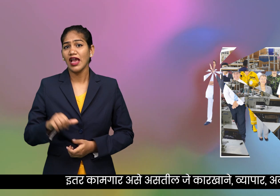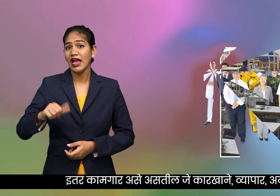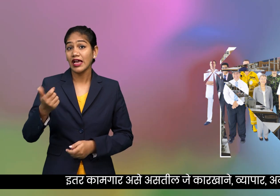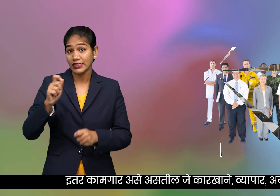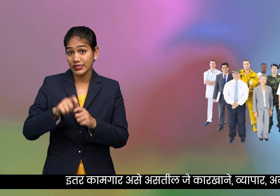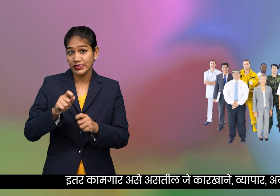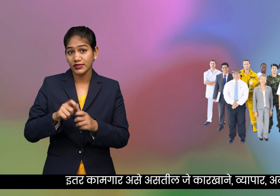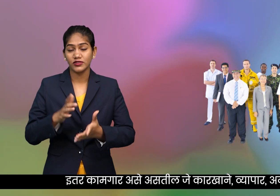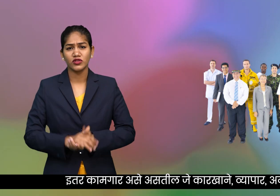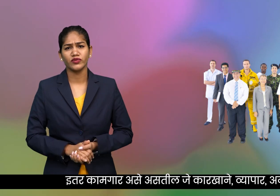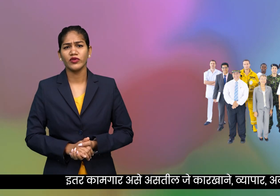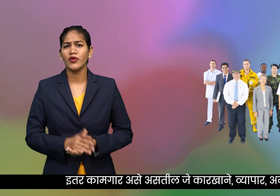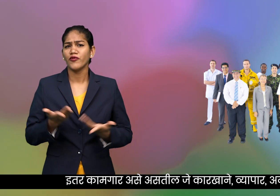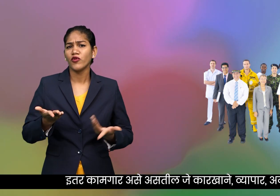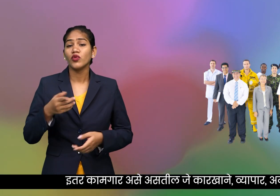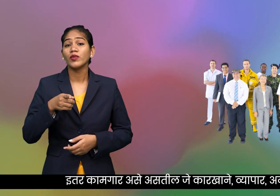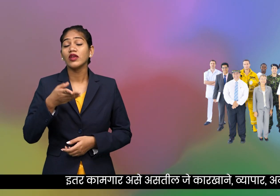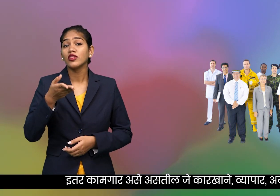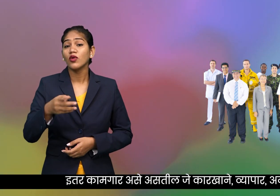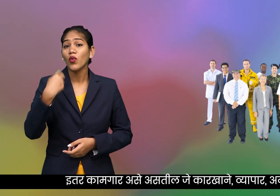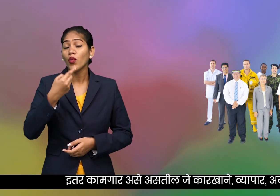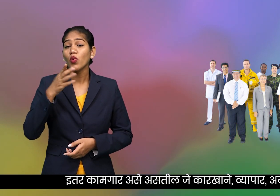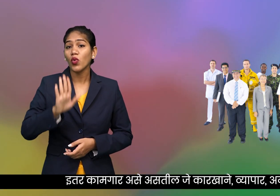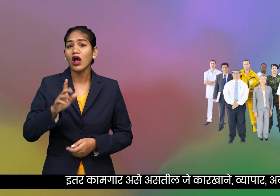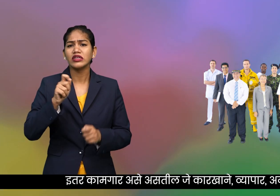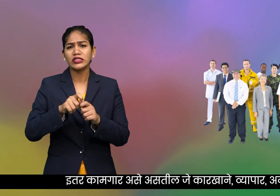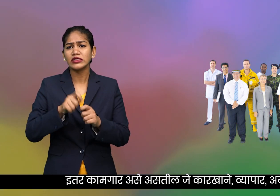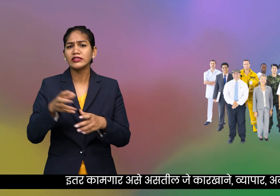इतर कामगार असे असतील जे कारखाने, व्यापार, अनौपचारिक मजूर